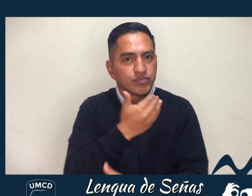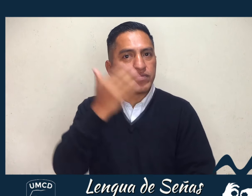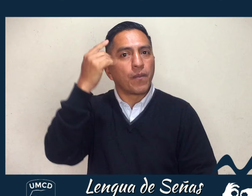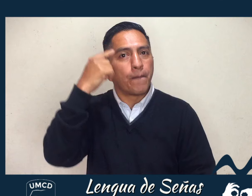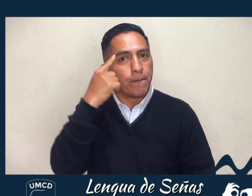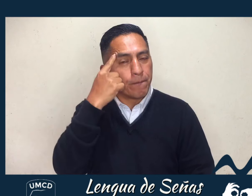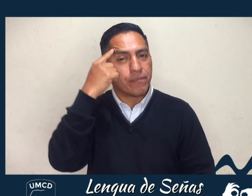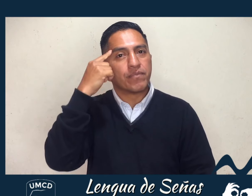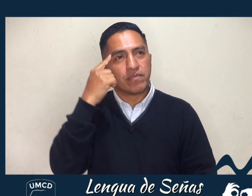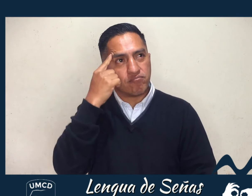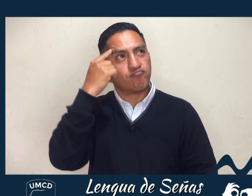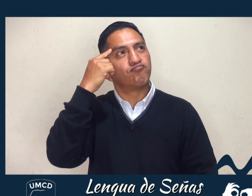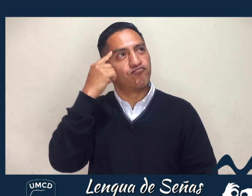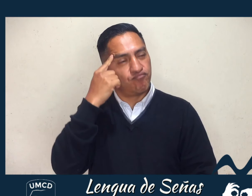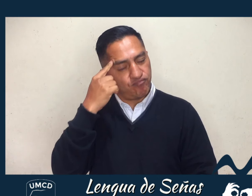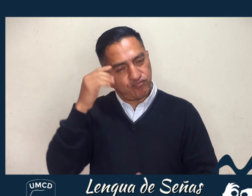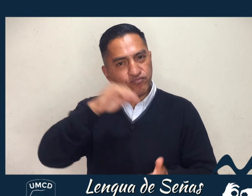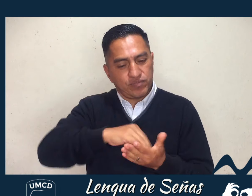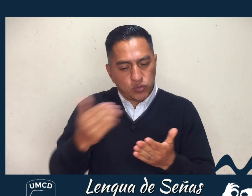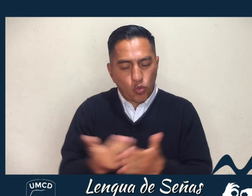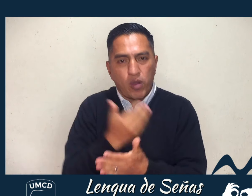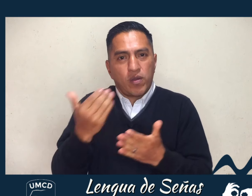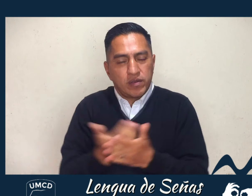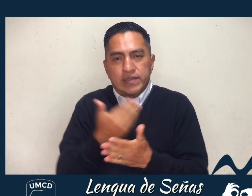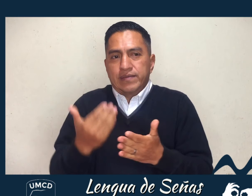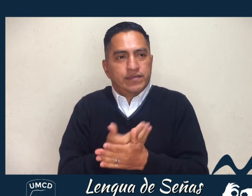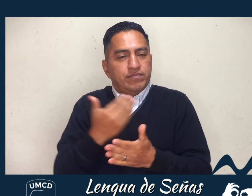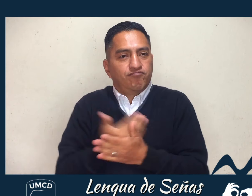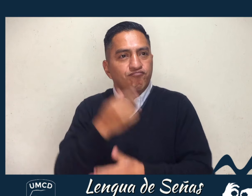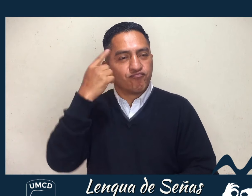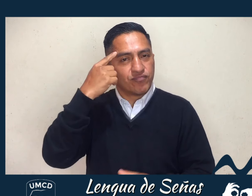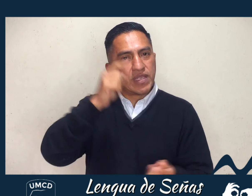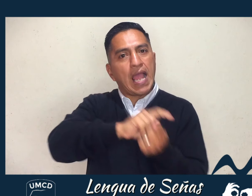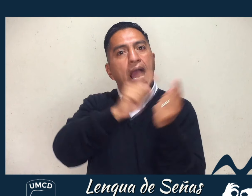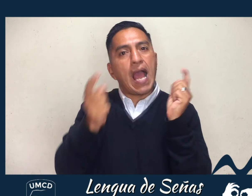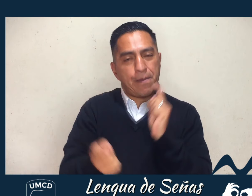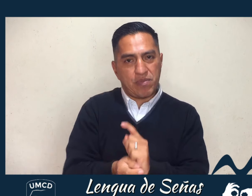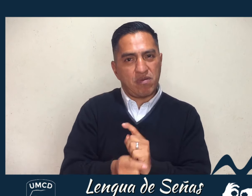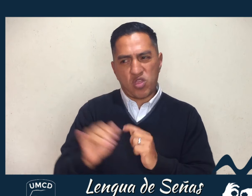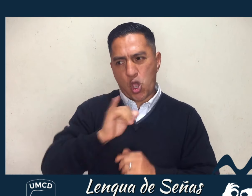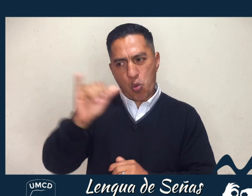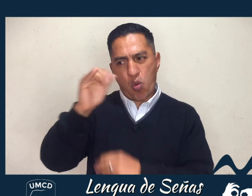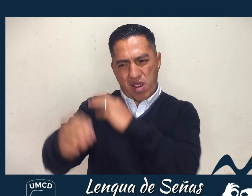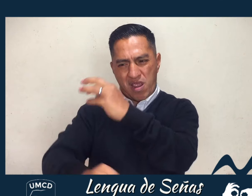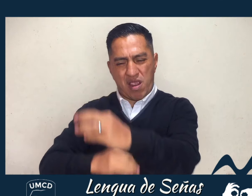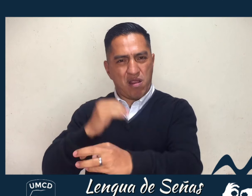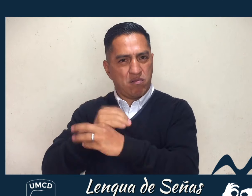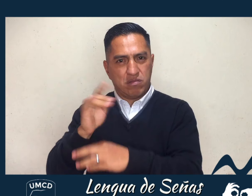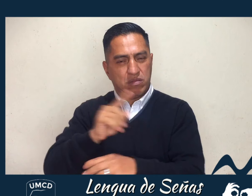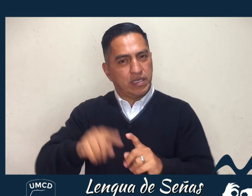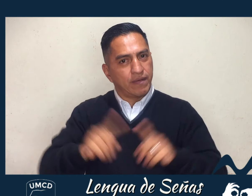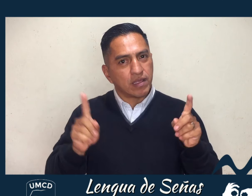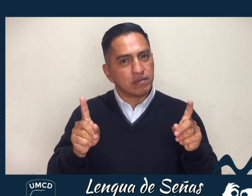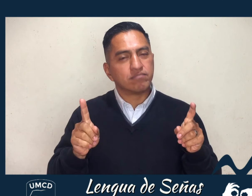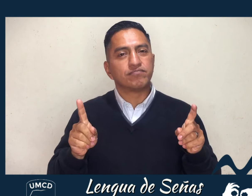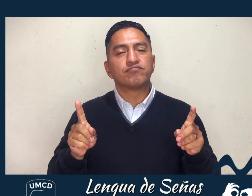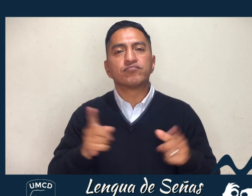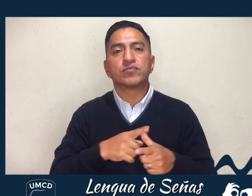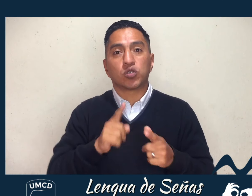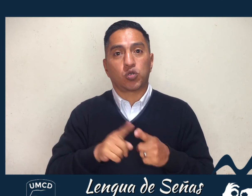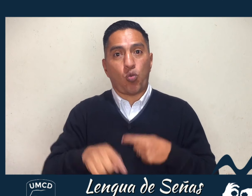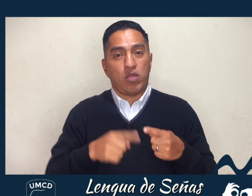el entendimiento al que se refiere Pablo tiene que ver con las facultades que Dios nos dio para razonar, sentir y tomar